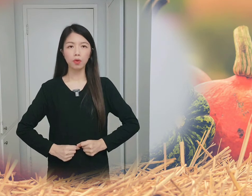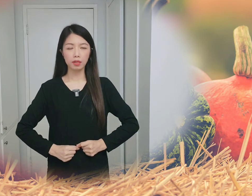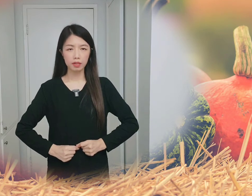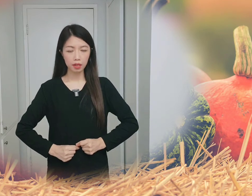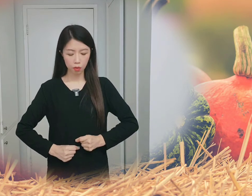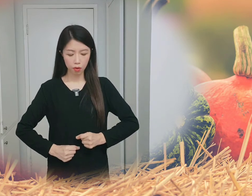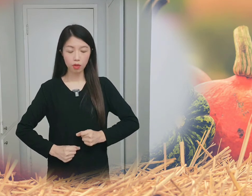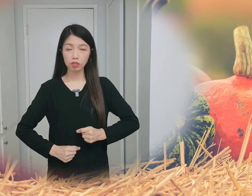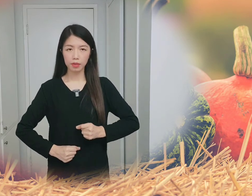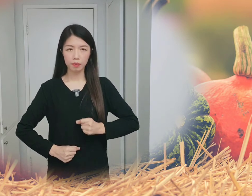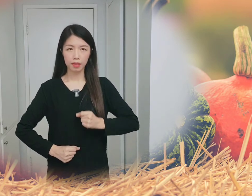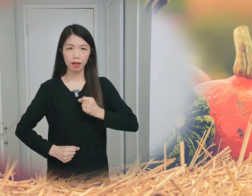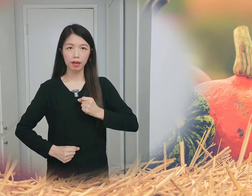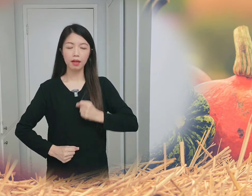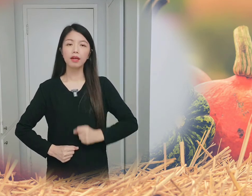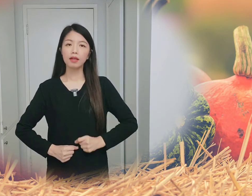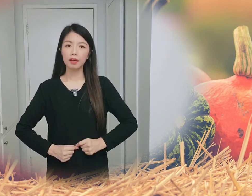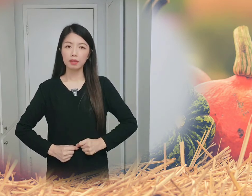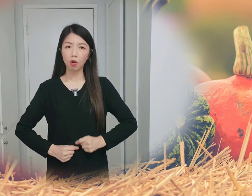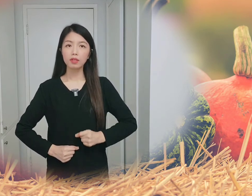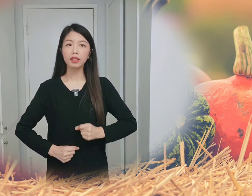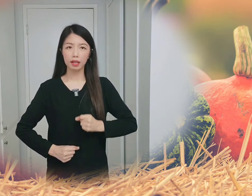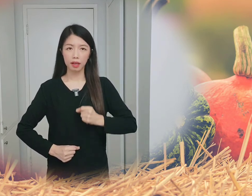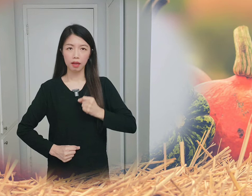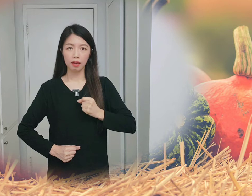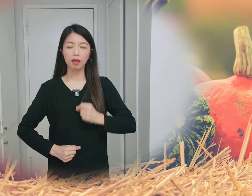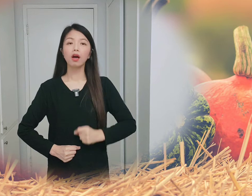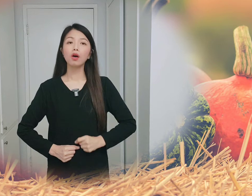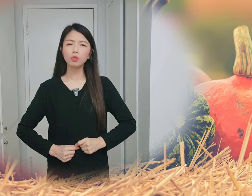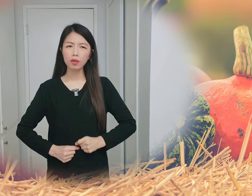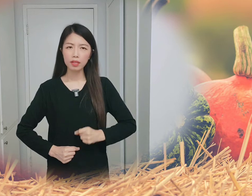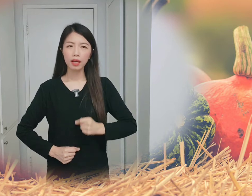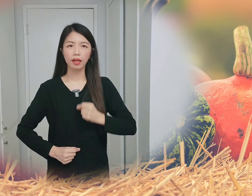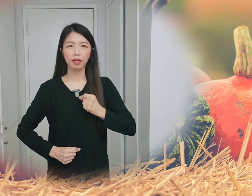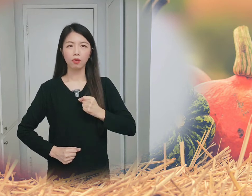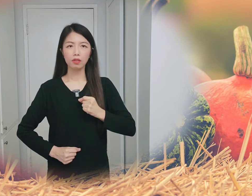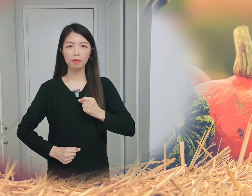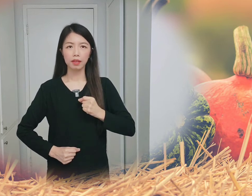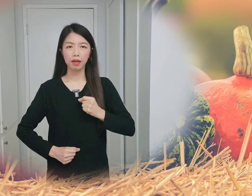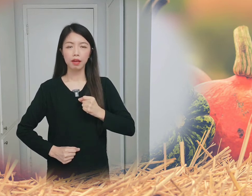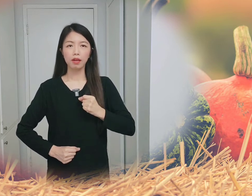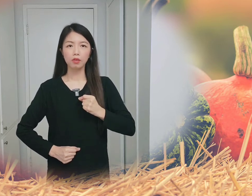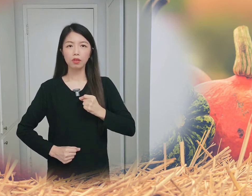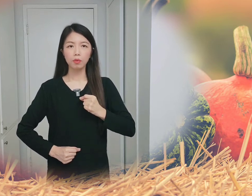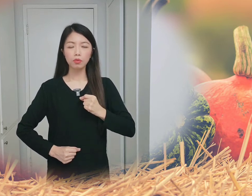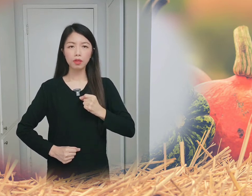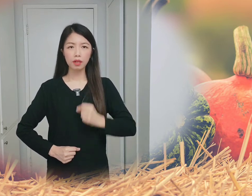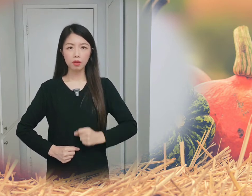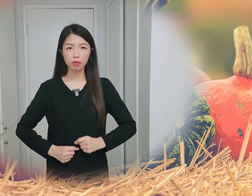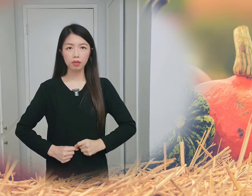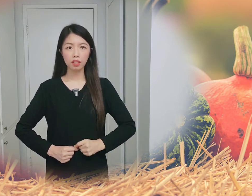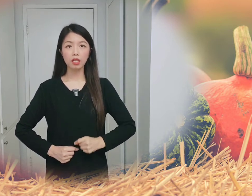지퍼를 올리듯이 올려주시면 됩니다. 정직하다. 솔직하다 이런 뜻입니다. 저는 이번